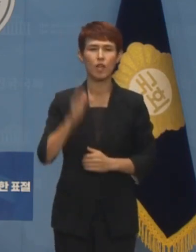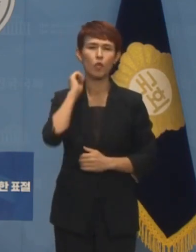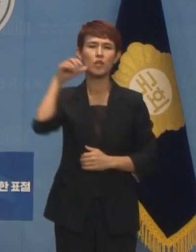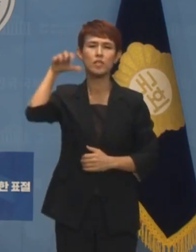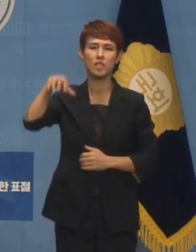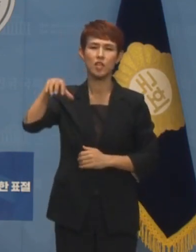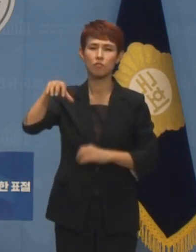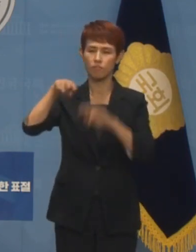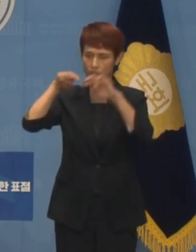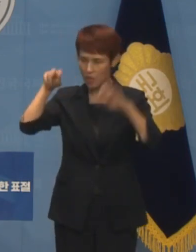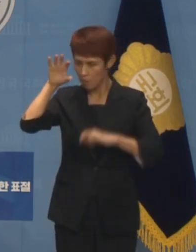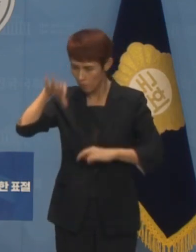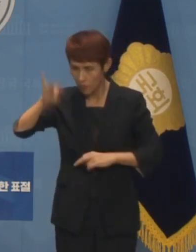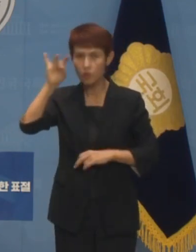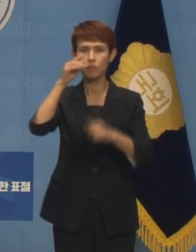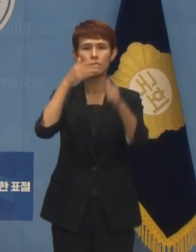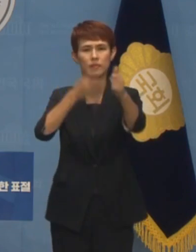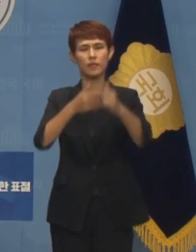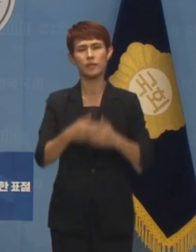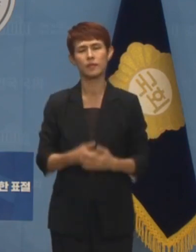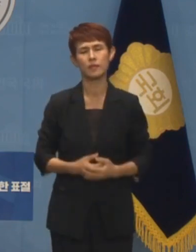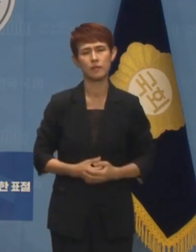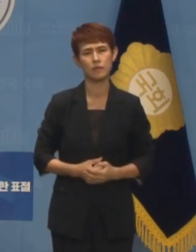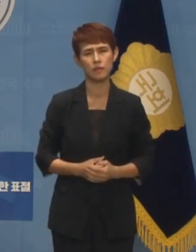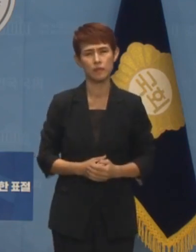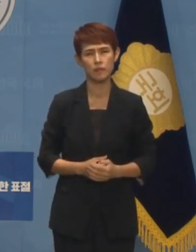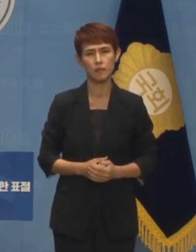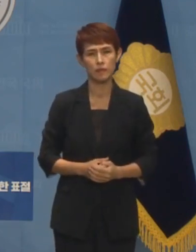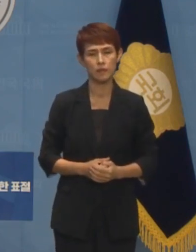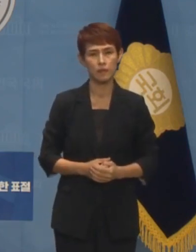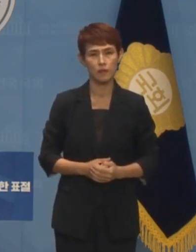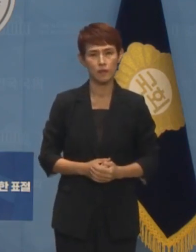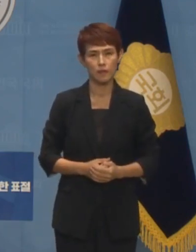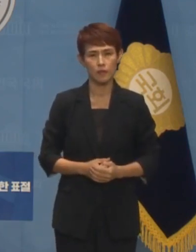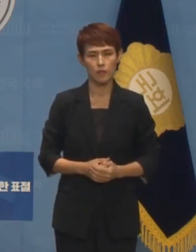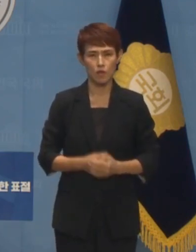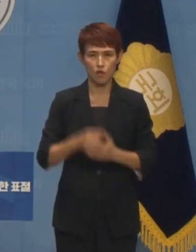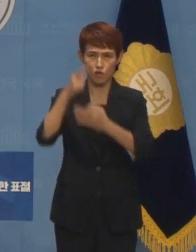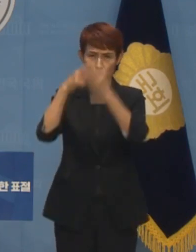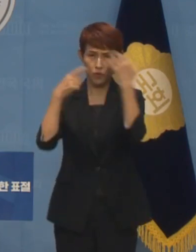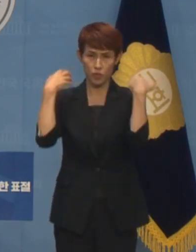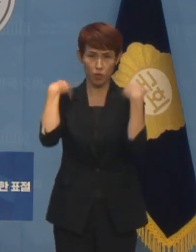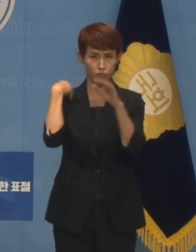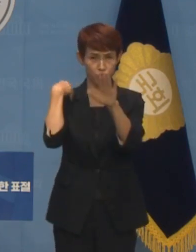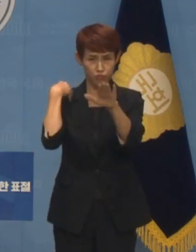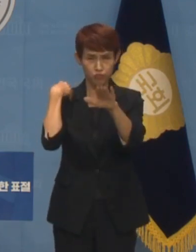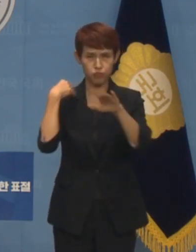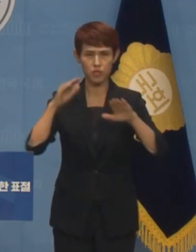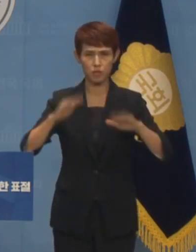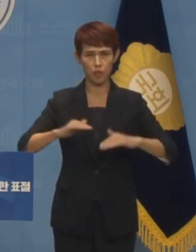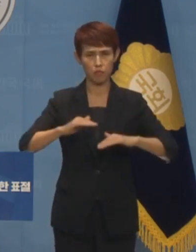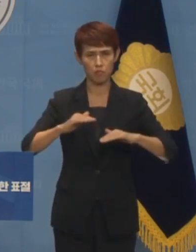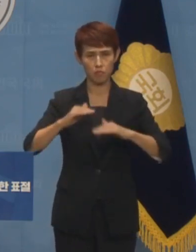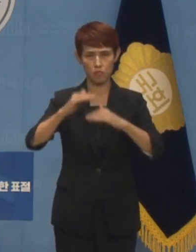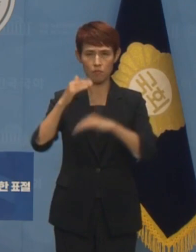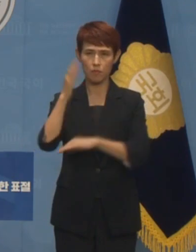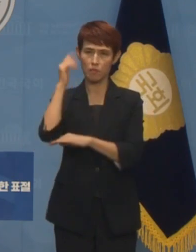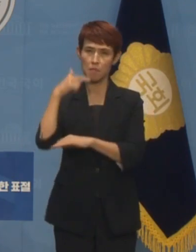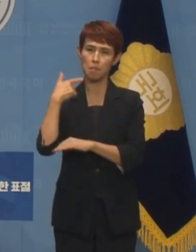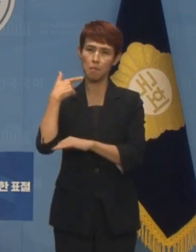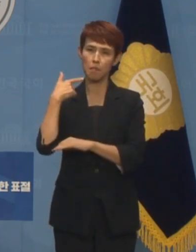대통령실부터 살펴봐야 하는 것 아닙니까? 이제라도 윤석열 정부는 이번 메시지를 작성한